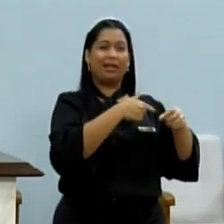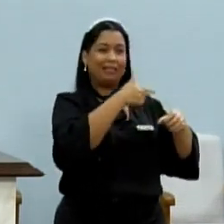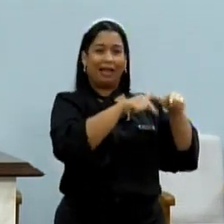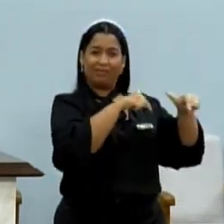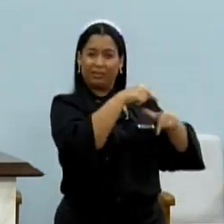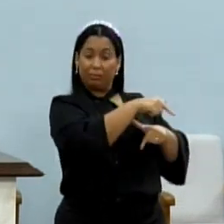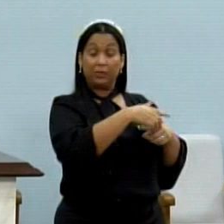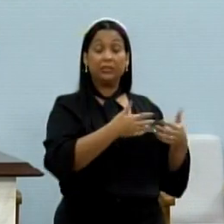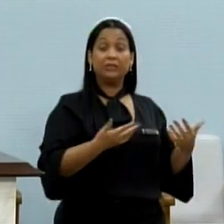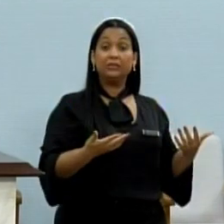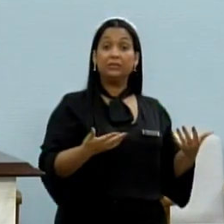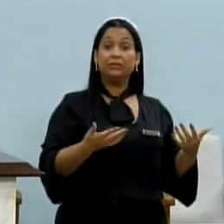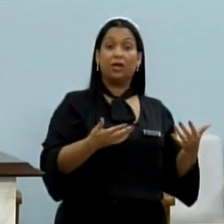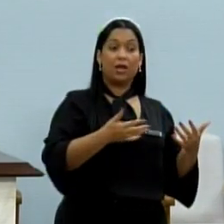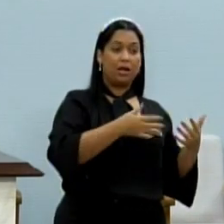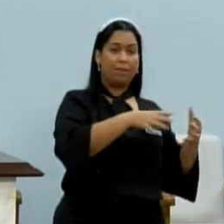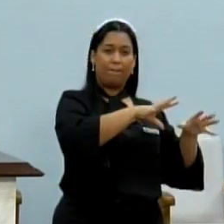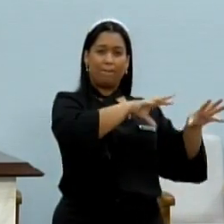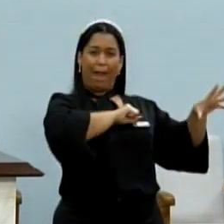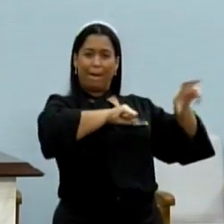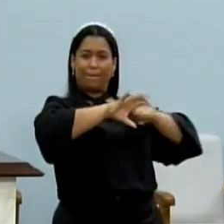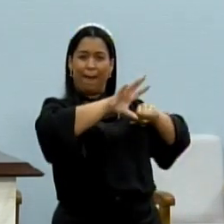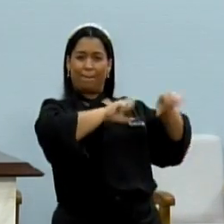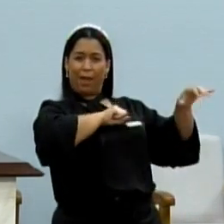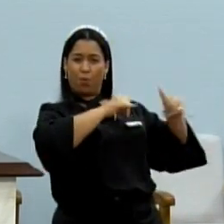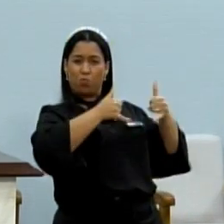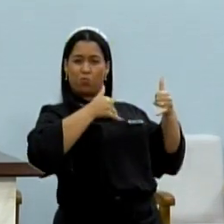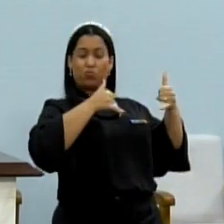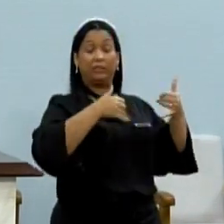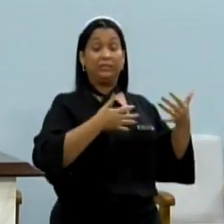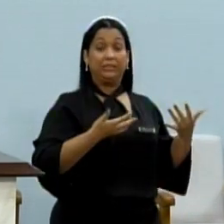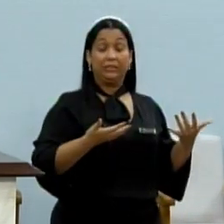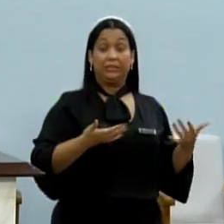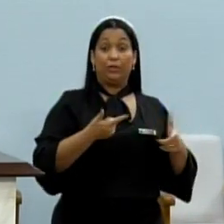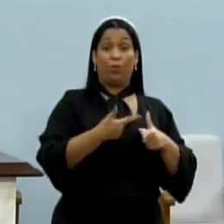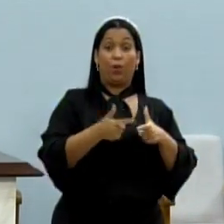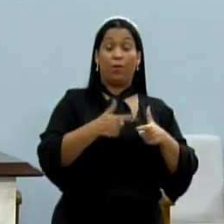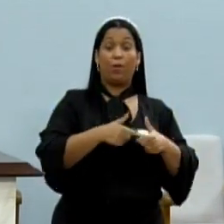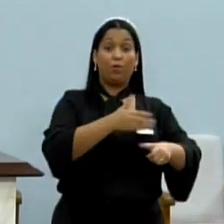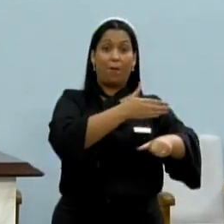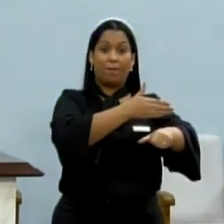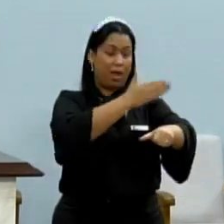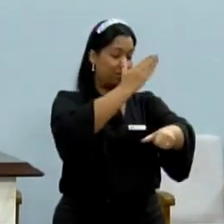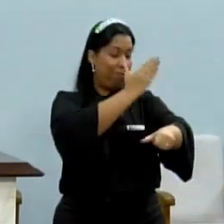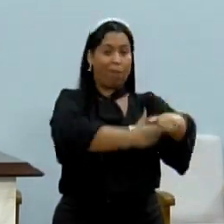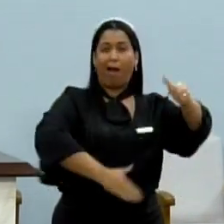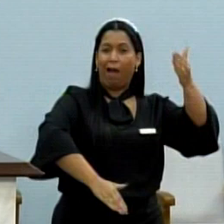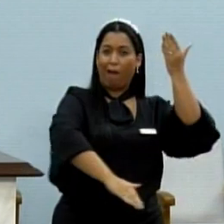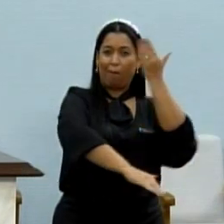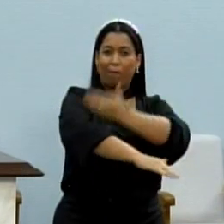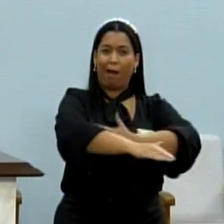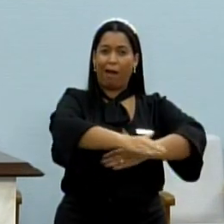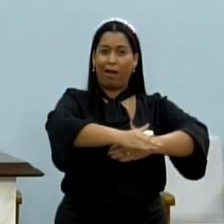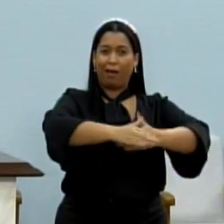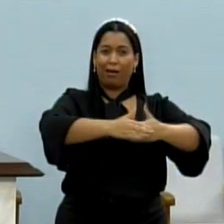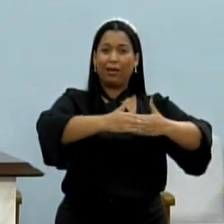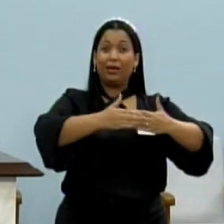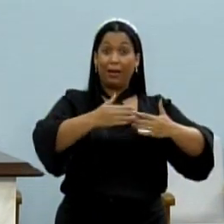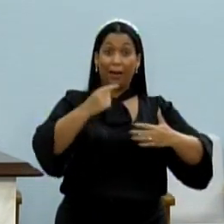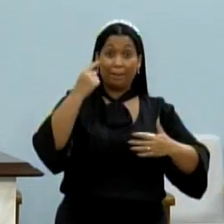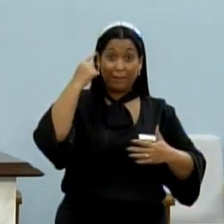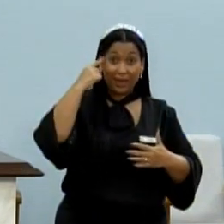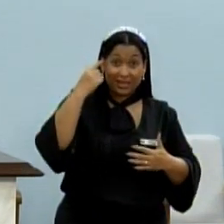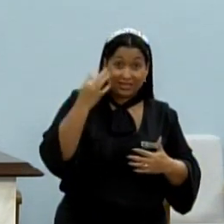e ele foi eletrocutado. E para que não tivesse danos maiores, seus braços foram amputados. Imaginem a dor